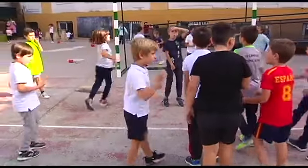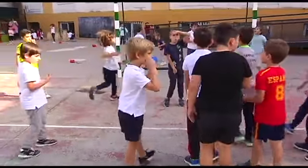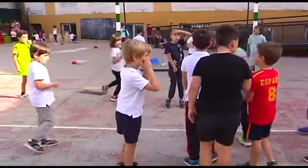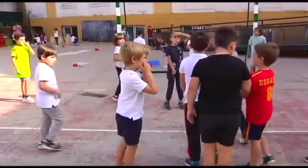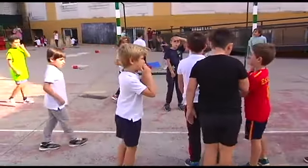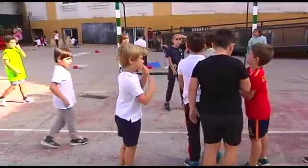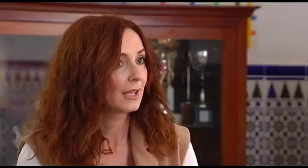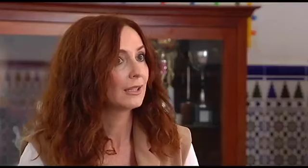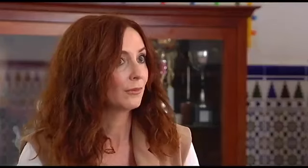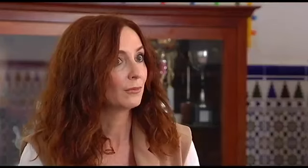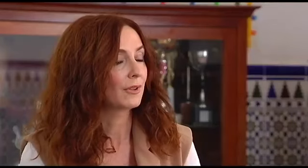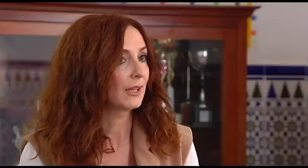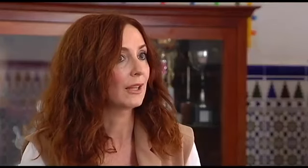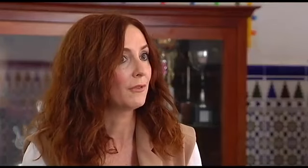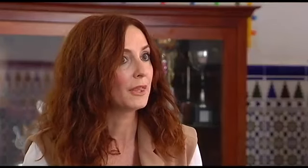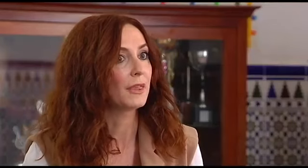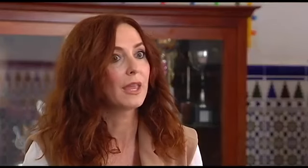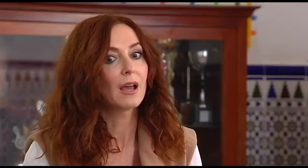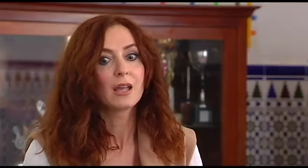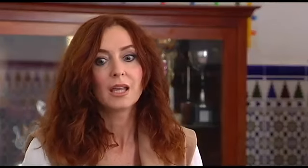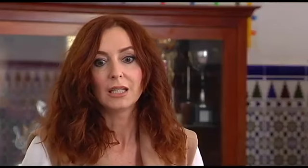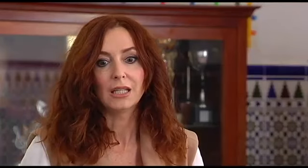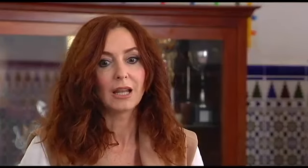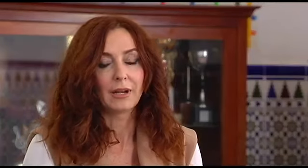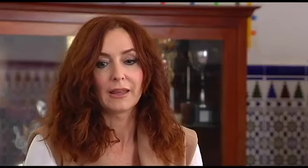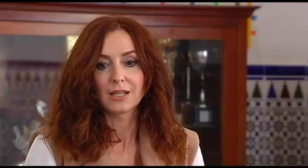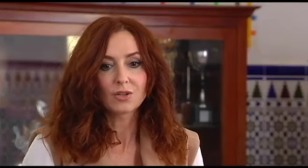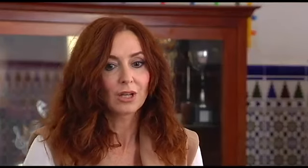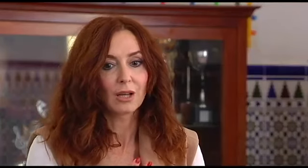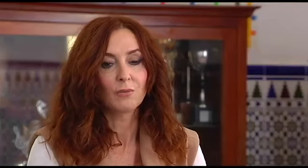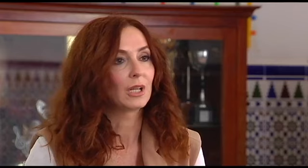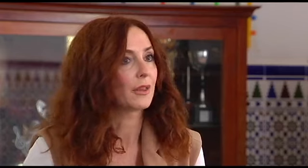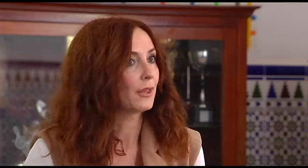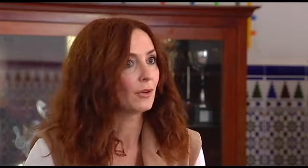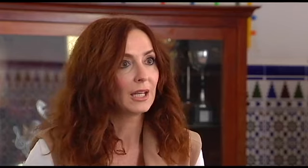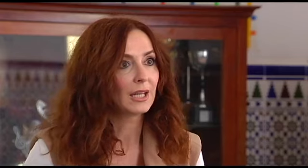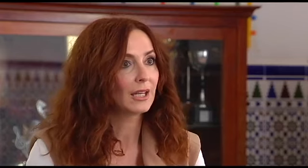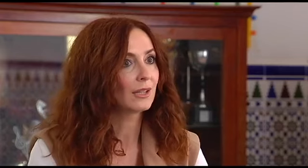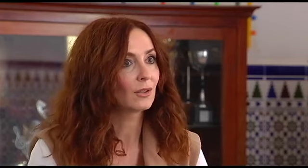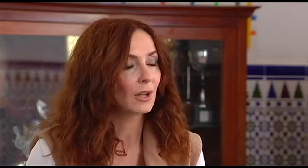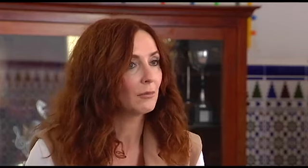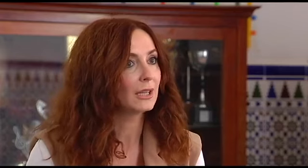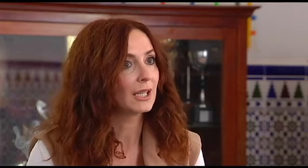cierta deficiencia, y la verdad es que la comunicación es totalmente